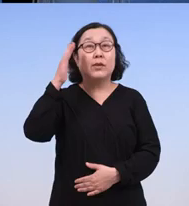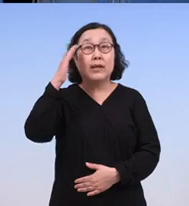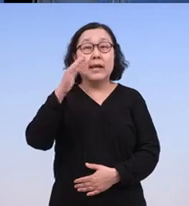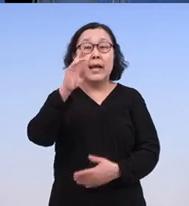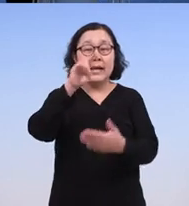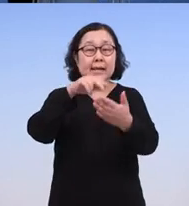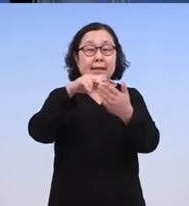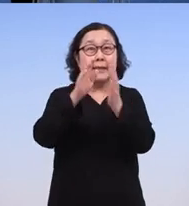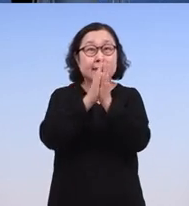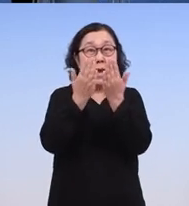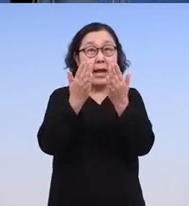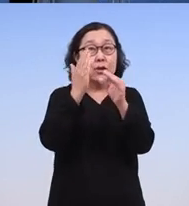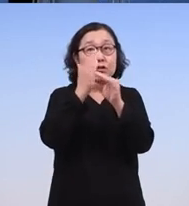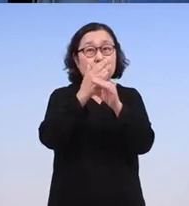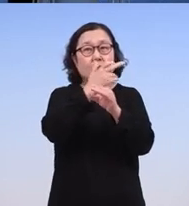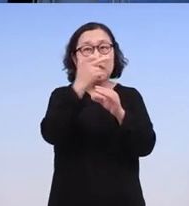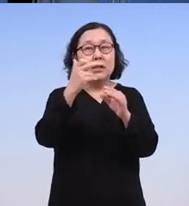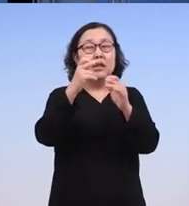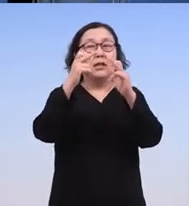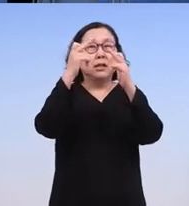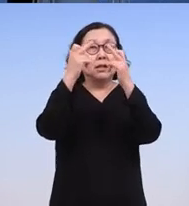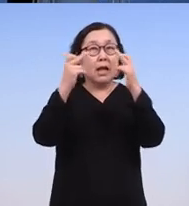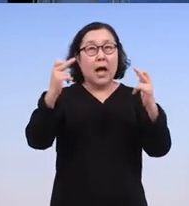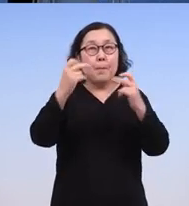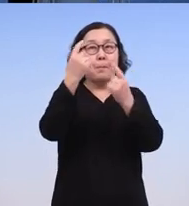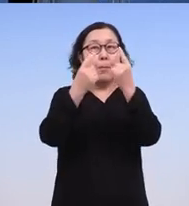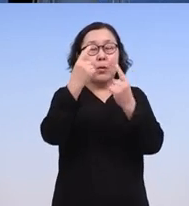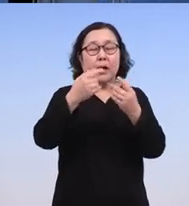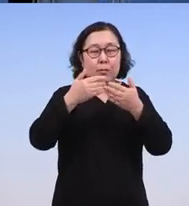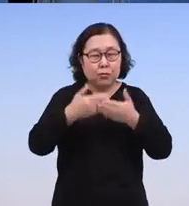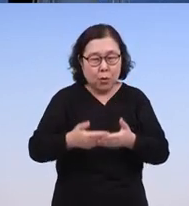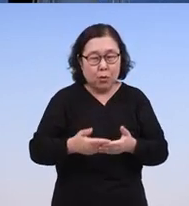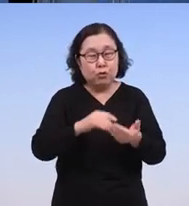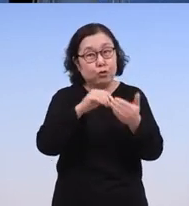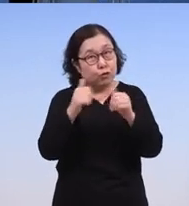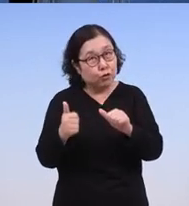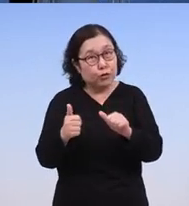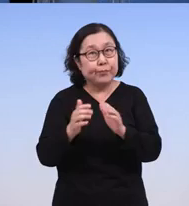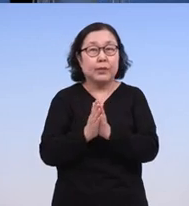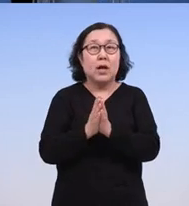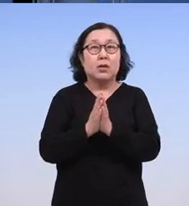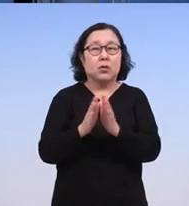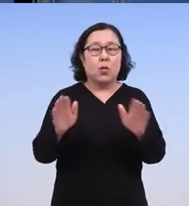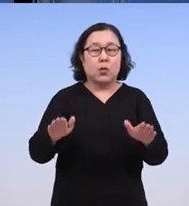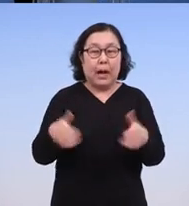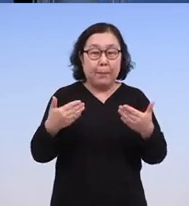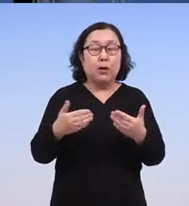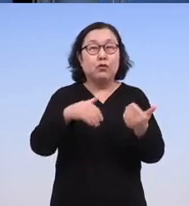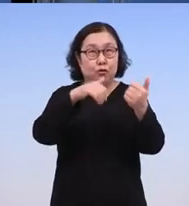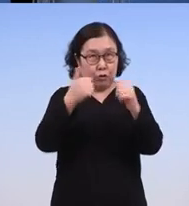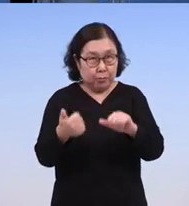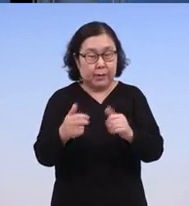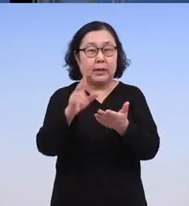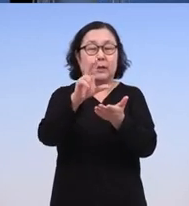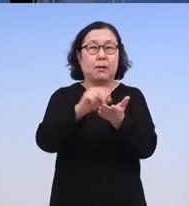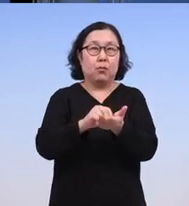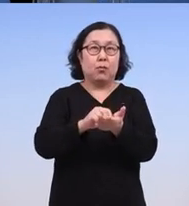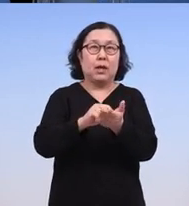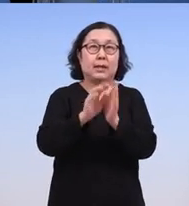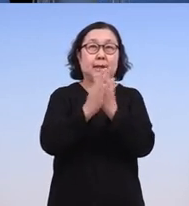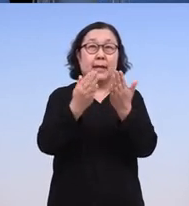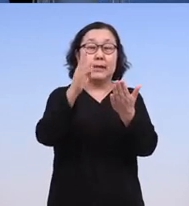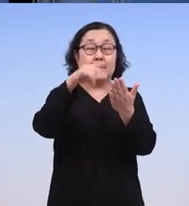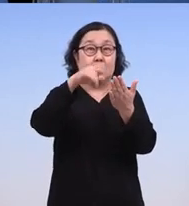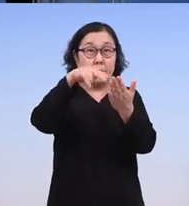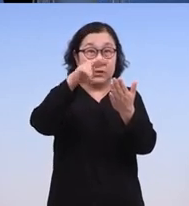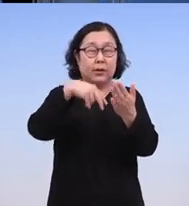제가 최근에 읽은 책 중에서 그 태산보다 무거운 죽음, 새털보다 가벼운 죽음, 이런 제목의